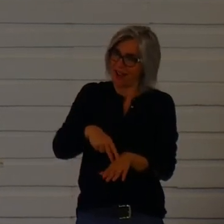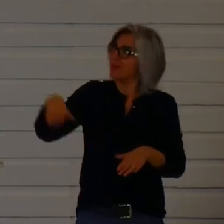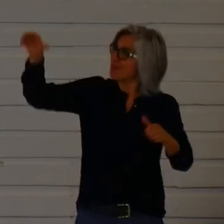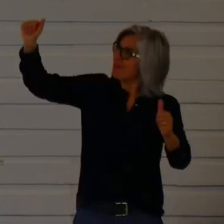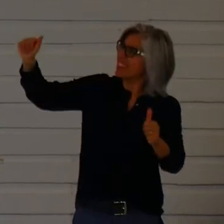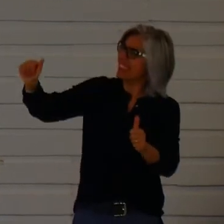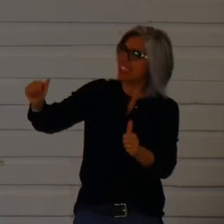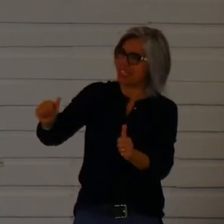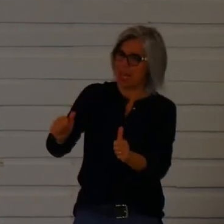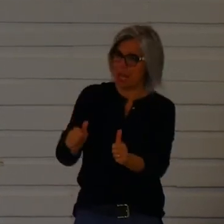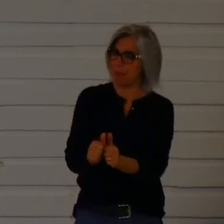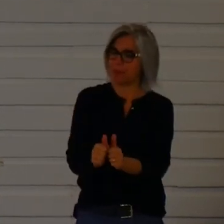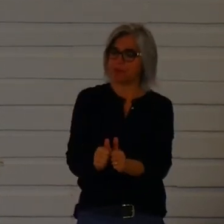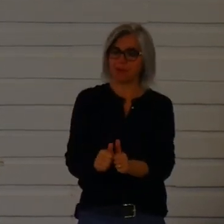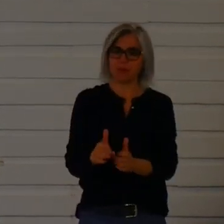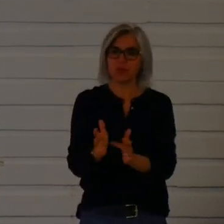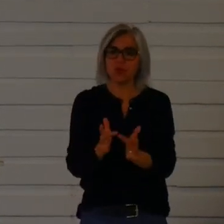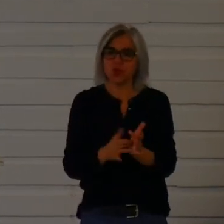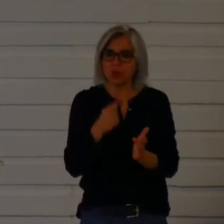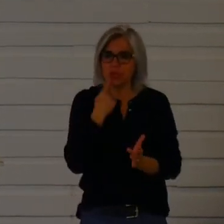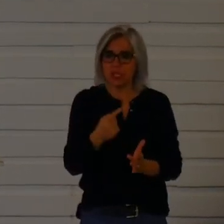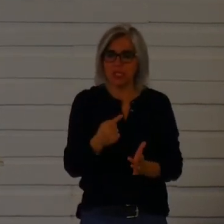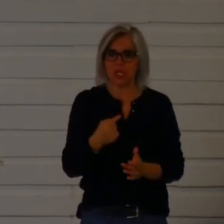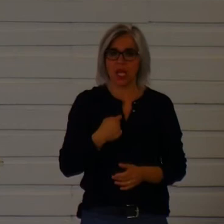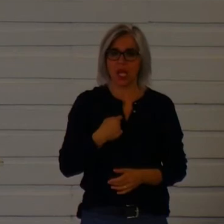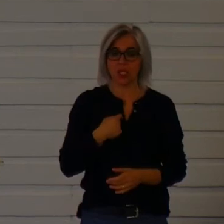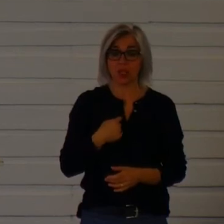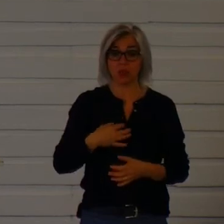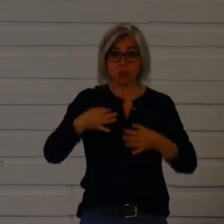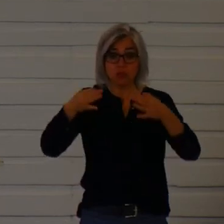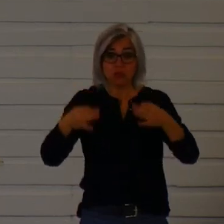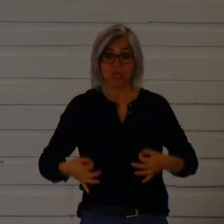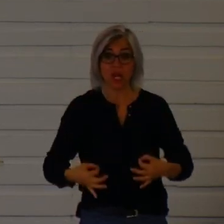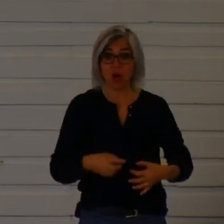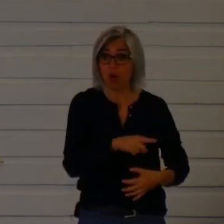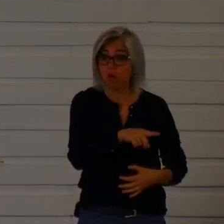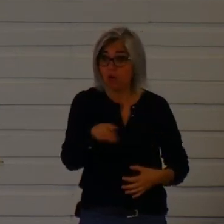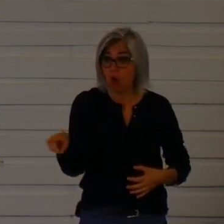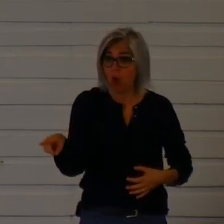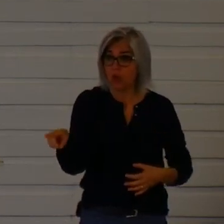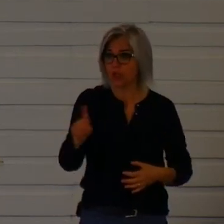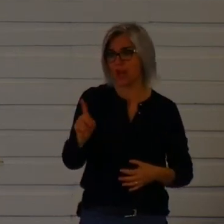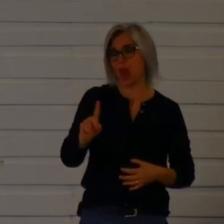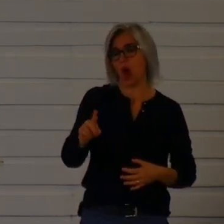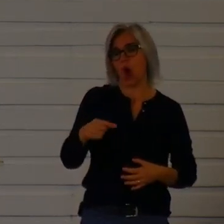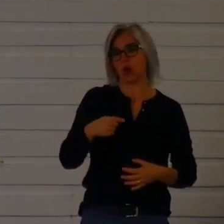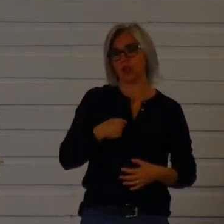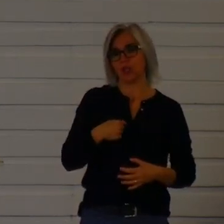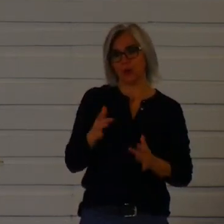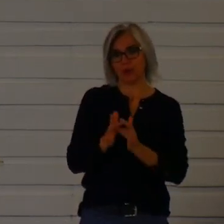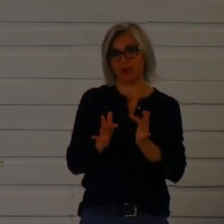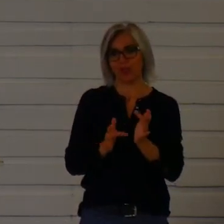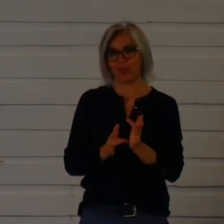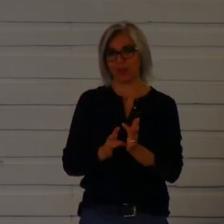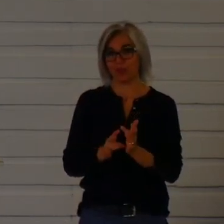ricordate? Gesù dice: io non sono venuto per giudicare, io sono venuto per salvare, per cercare ciò che era perduto. E quindi